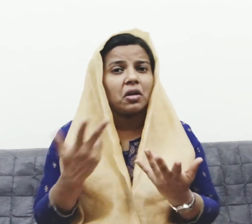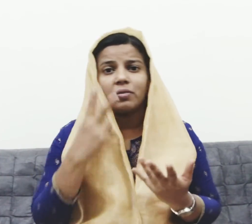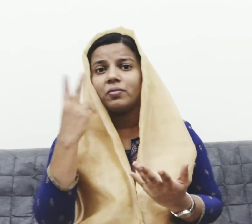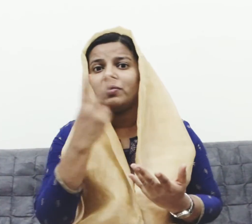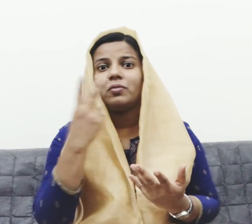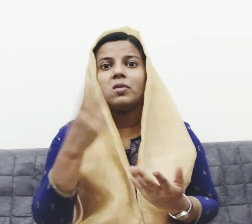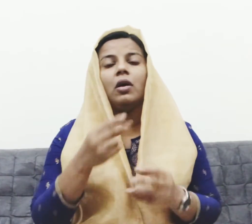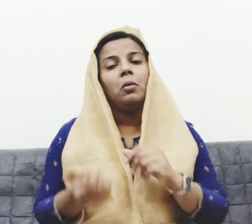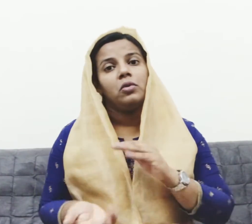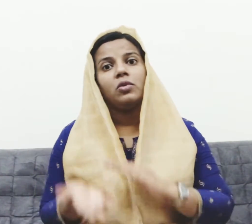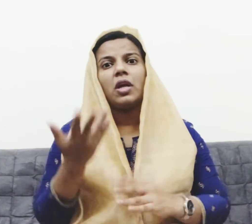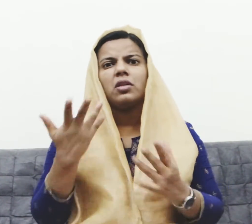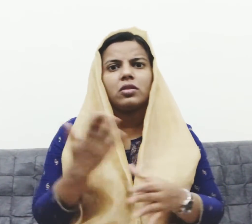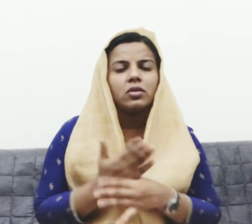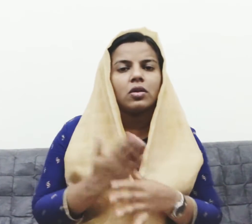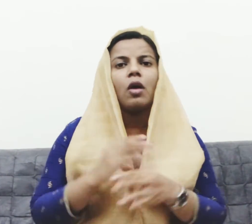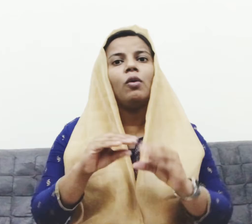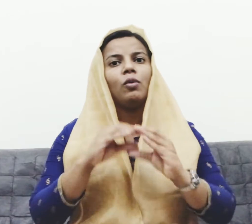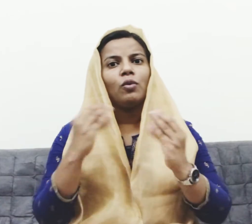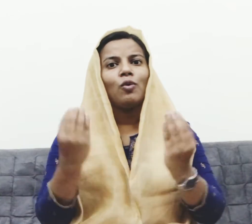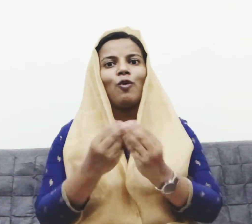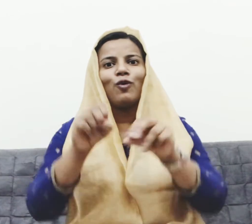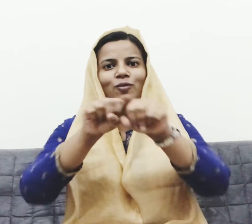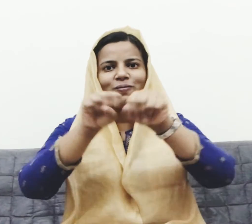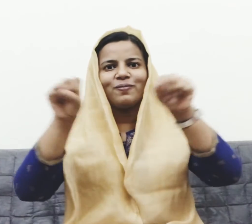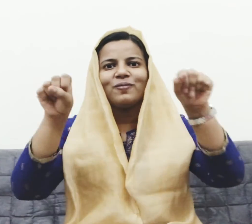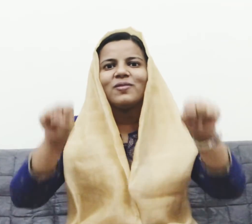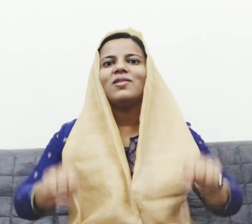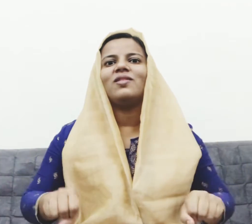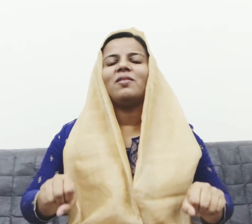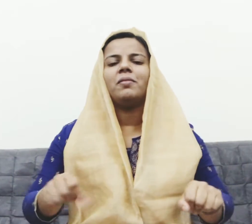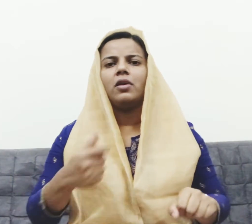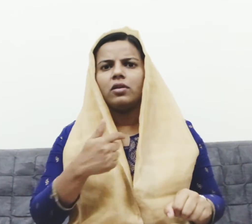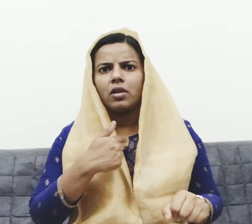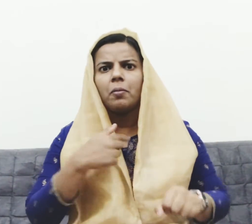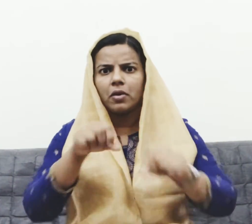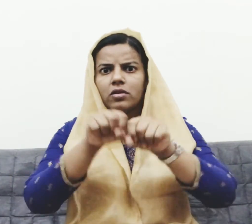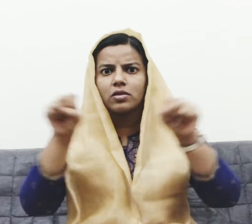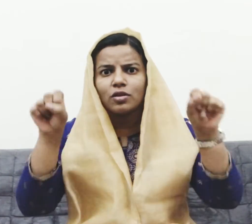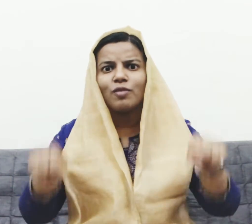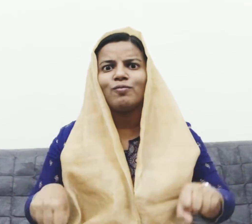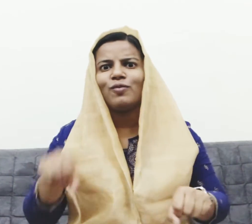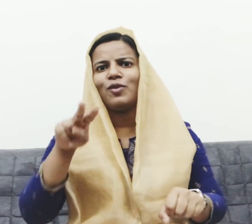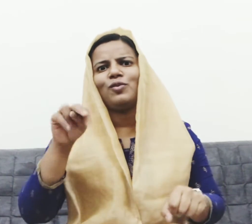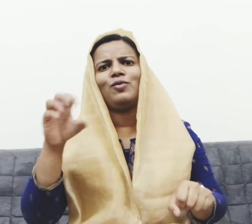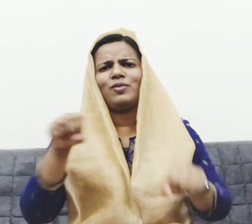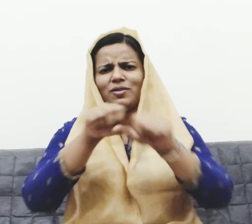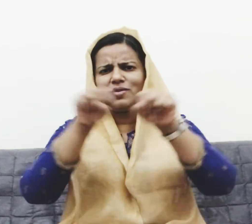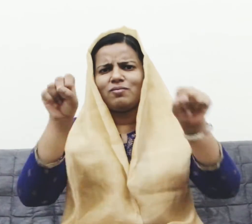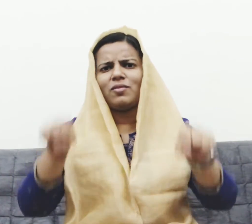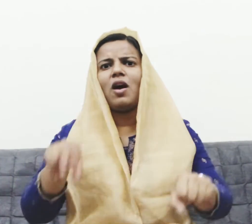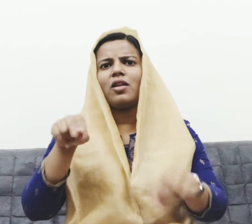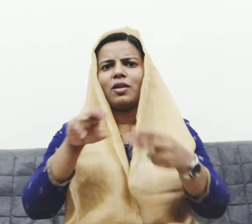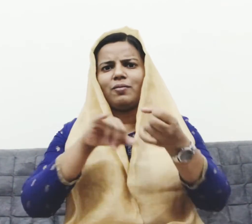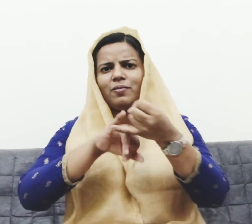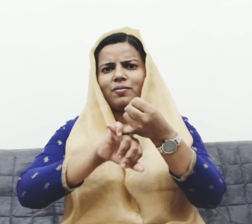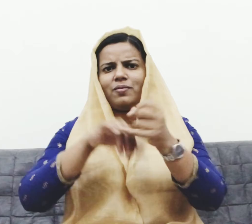പണം ഉണ്ടാക്കണം, അതിനുവേണ്ടി എന്ത് ചെയ്യണം, ഇത് ലോകത്തിൻ്റെ സിസ്റ്റമാണ്. ദൈവമക്കളെ സംബന്ധിച്ച് അത് നമുക്ക് സിസ്റ്റമല്ല, ലോകത്തിൻ്റെ സിസ്റ്റമല്ല നമ്മൾ ജീവിക്കുന്നത്.